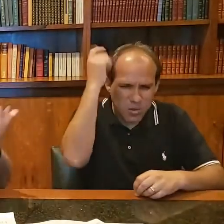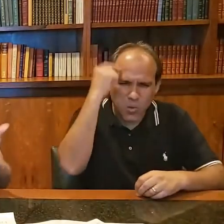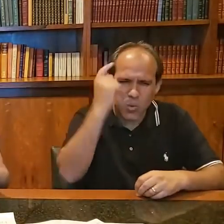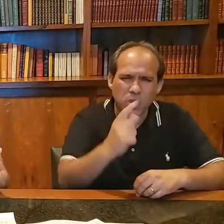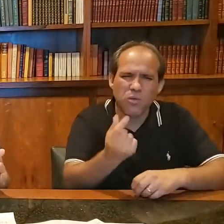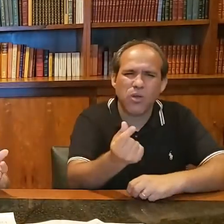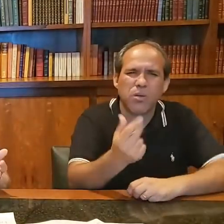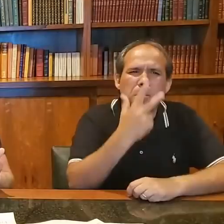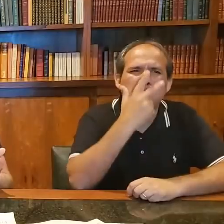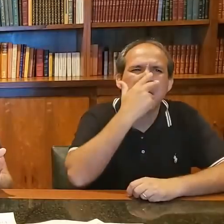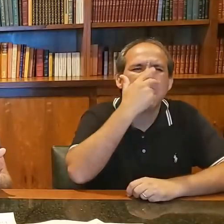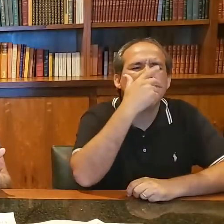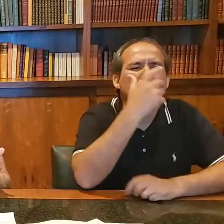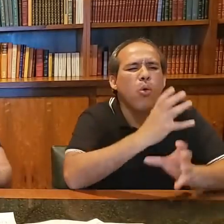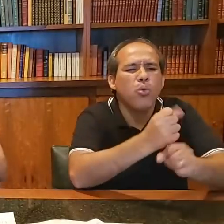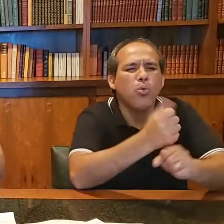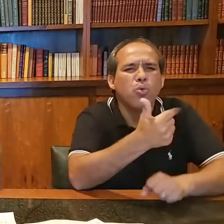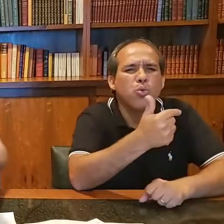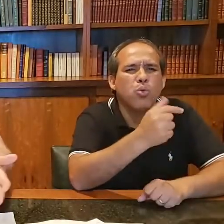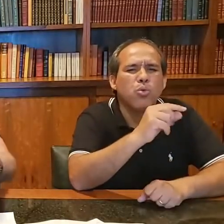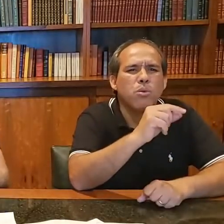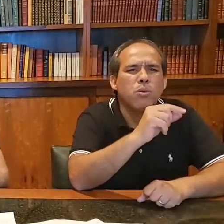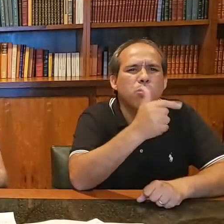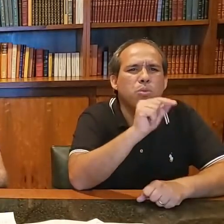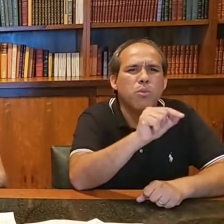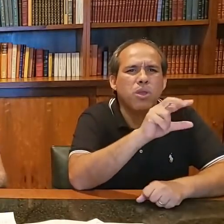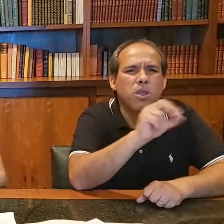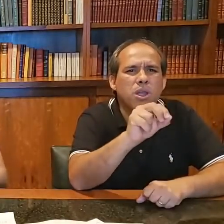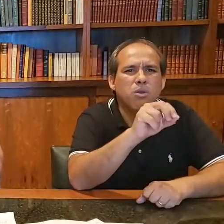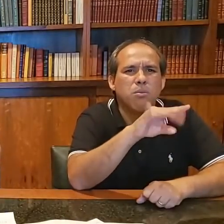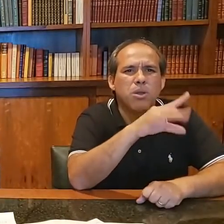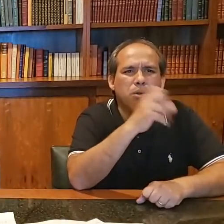2 milhões e meio de lata de leite condensado. E para quem é o leite condensado?